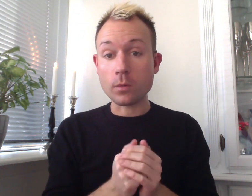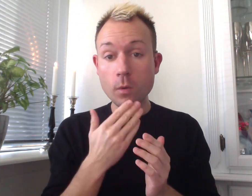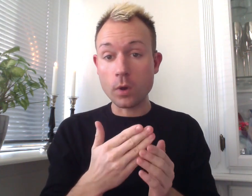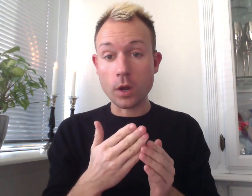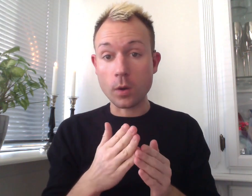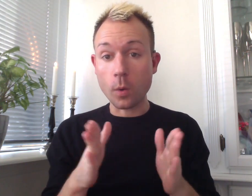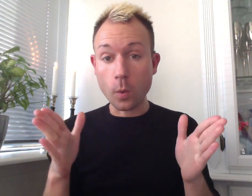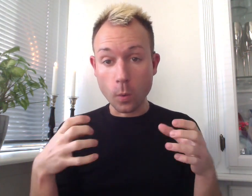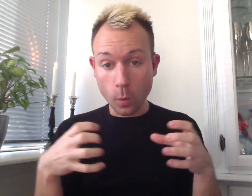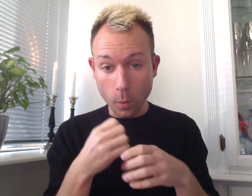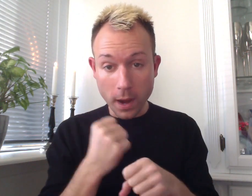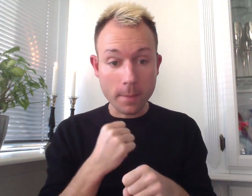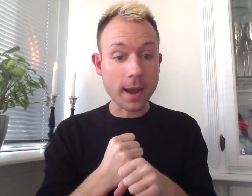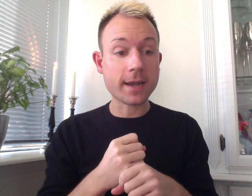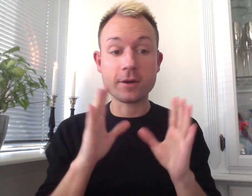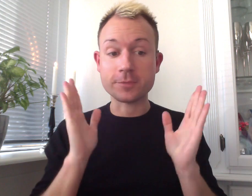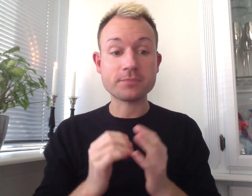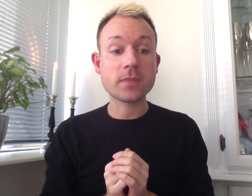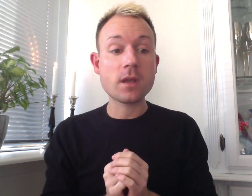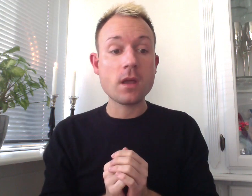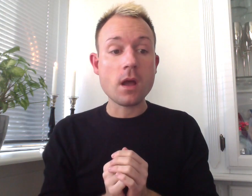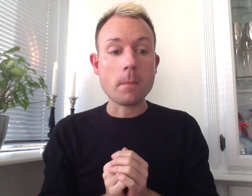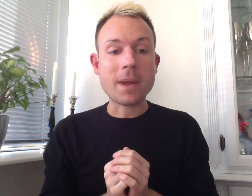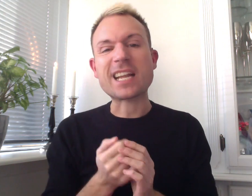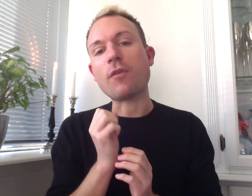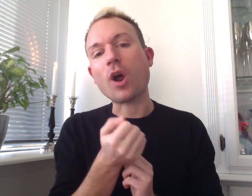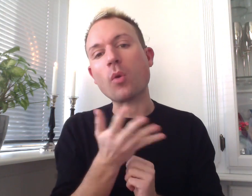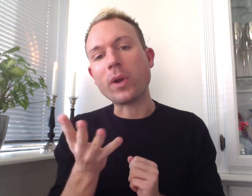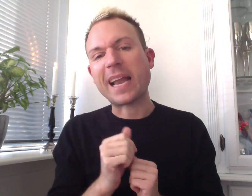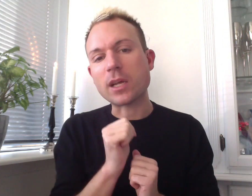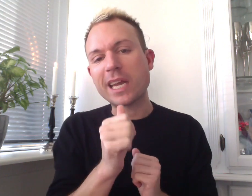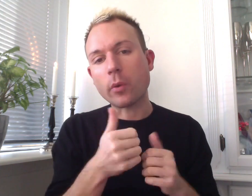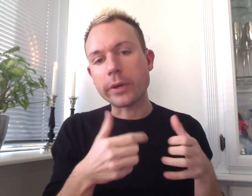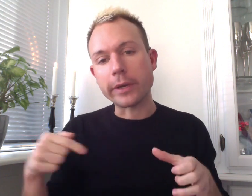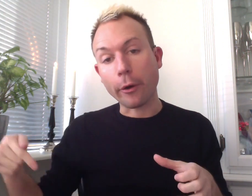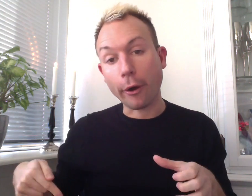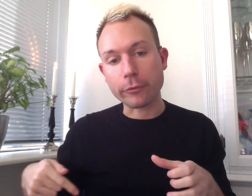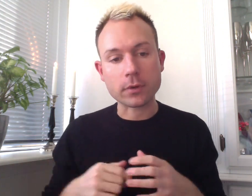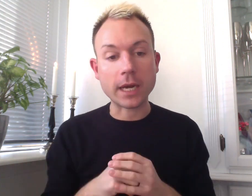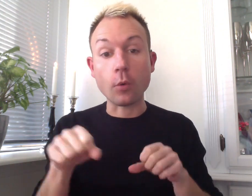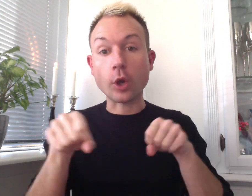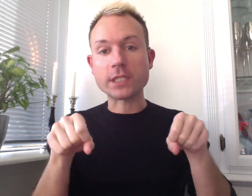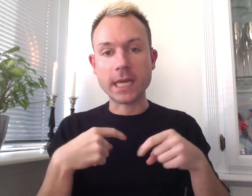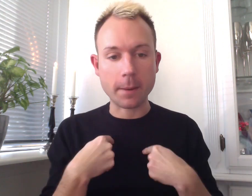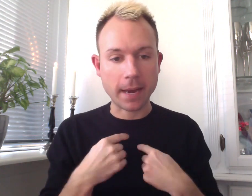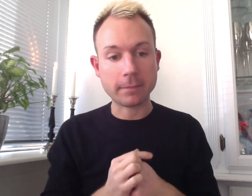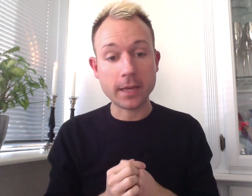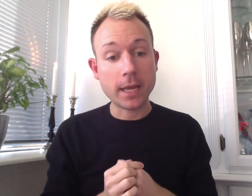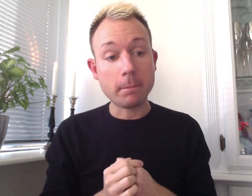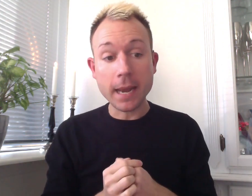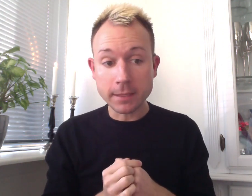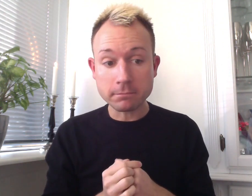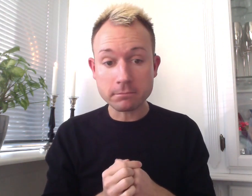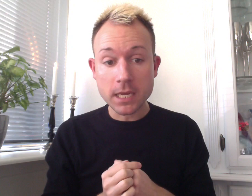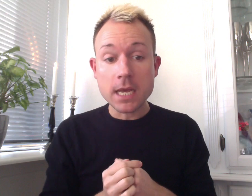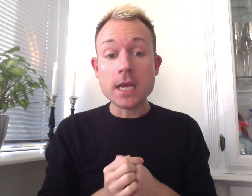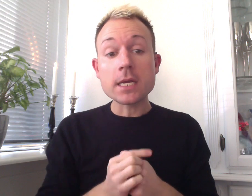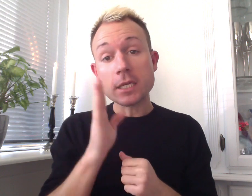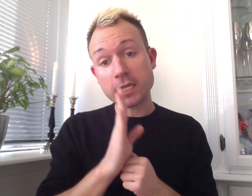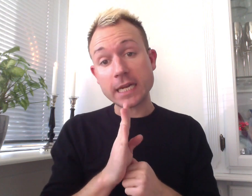gode gruppearbejde, og men der er selvfølgelig også nogen, der ligesom ikke kunne røve en rigtig kvantitere mig. Men så der